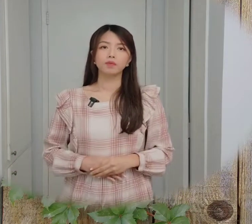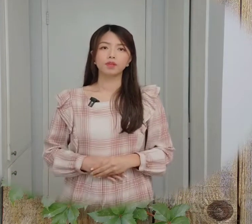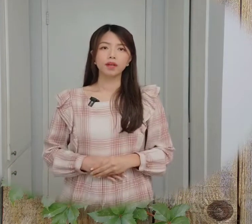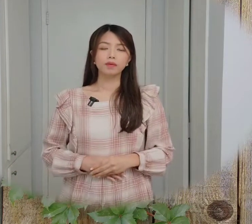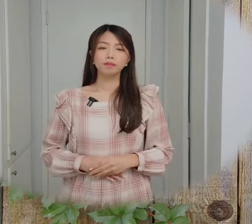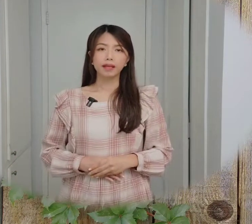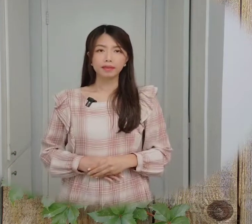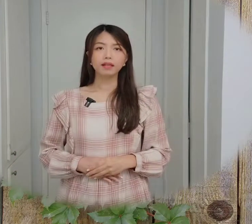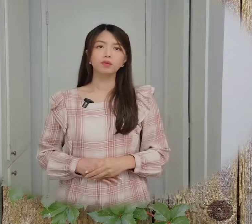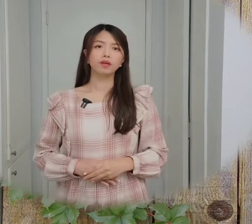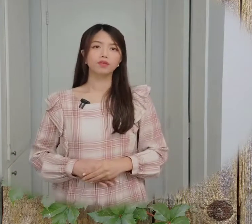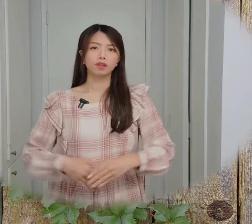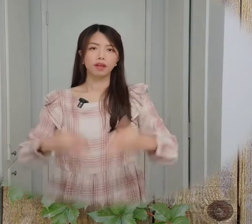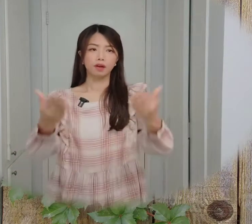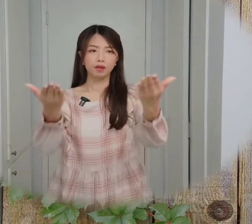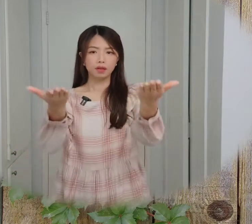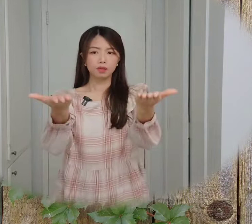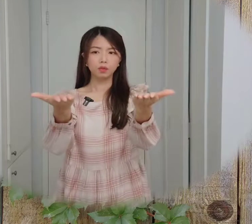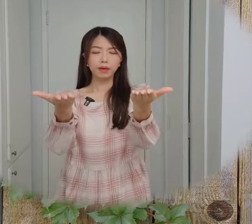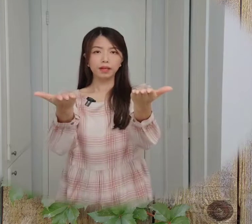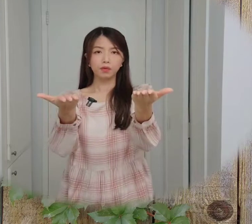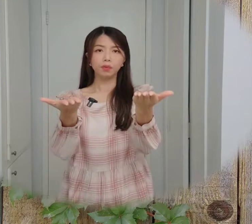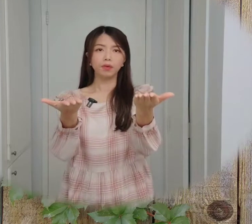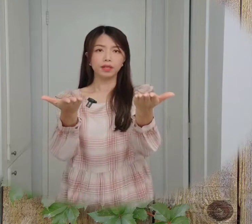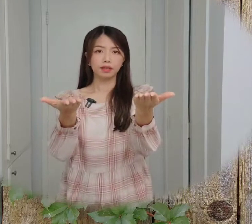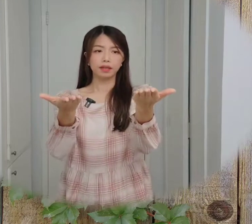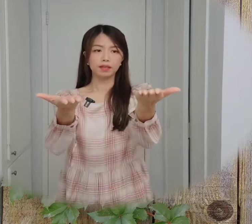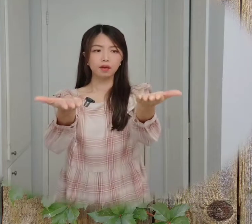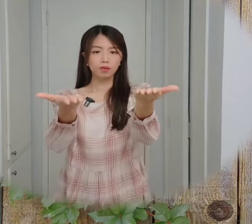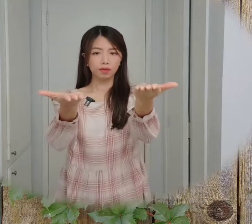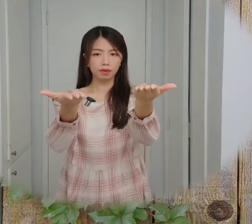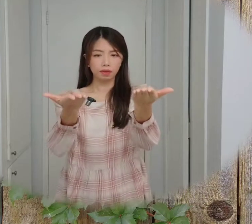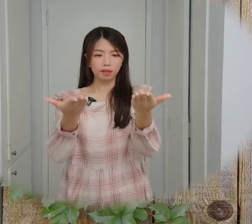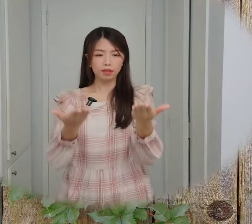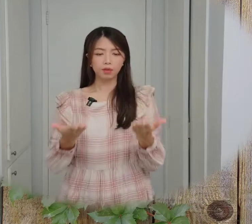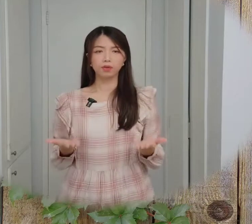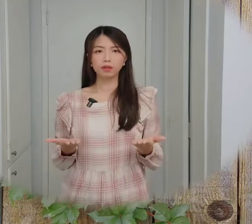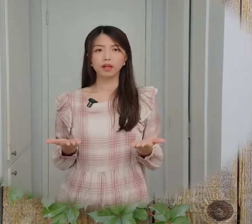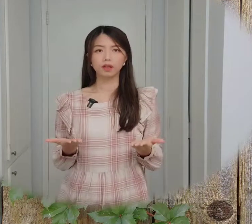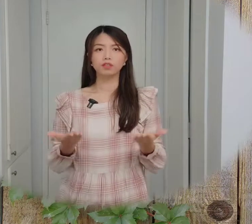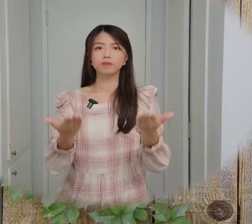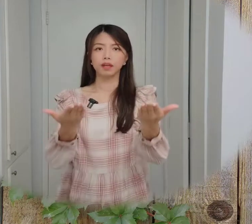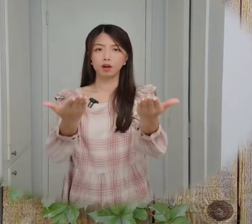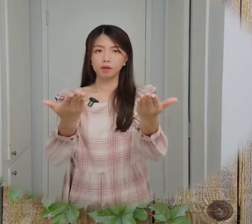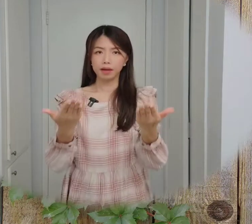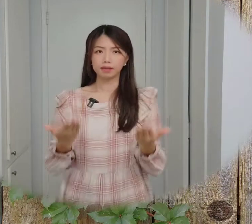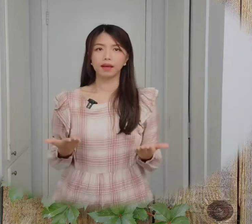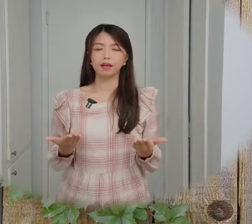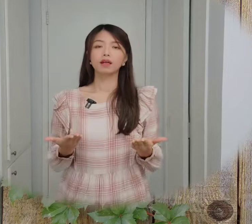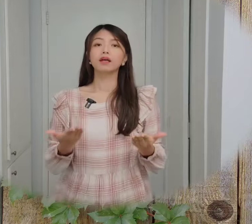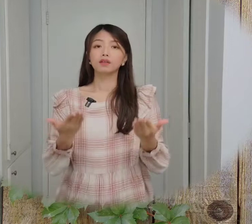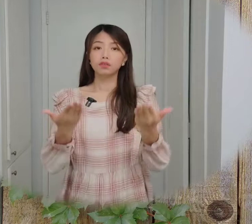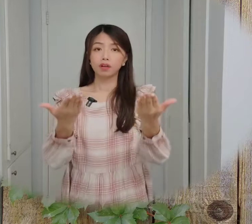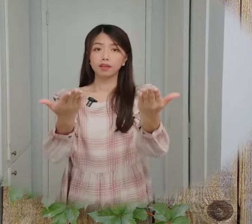거기 때문에 받다 수어를 해주셔야 돼요. 손바닥이 위로 보이게 상태에서 이렇게 내 쪽으로 끌어당겨 주시면 돼요.